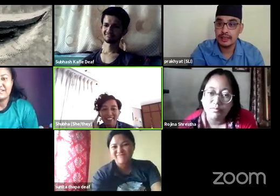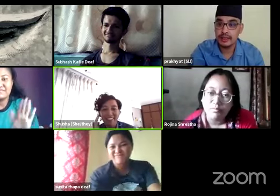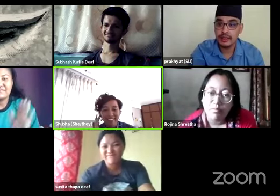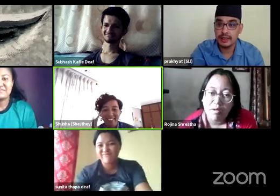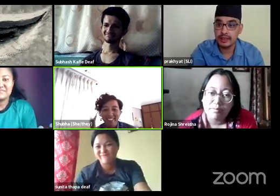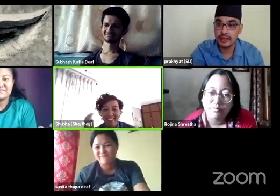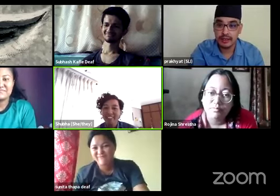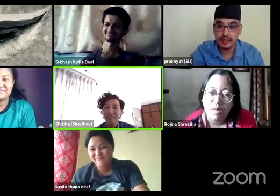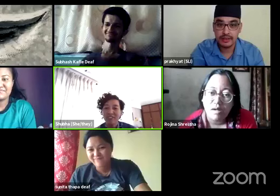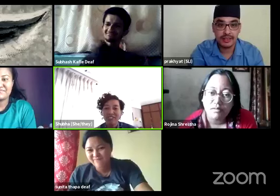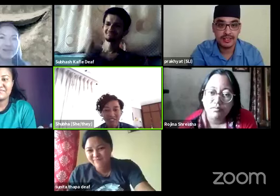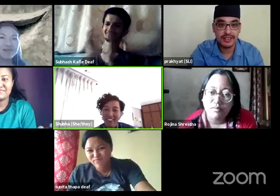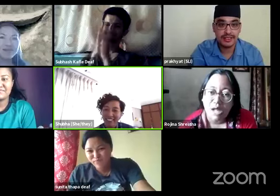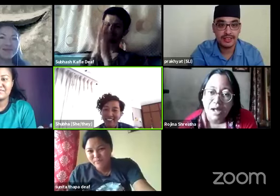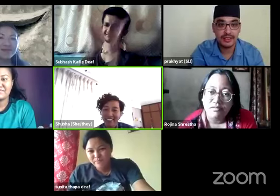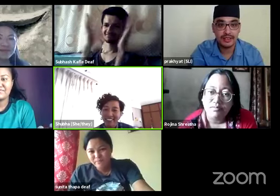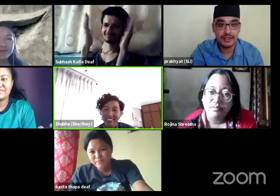धन्यवाद धेरै